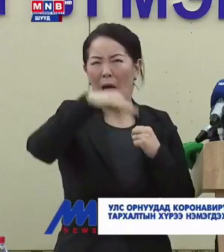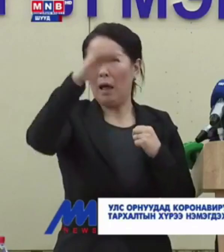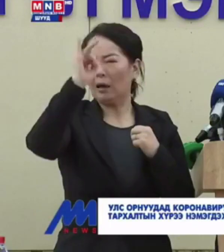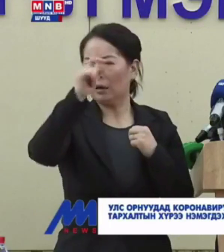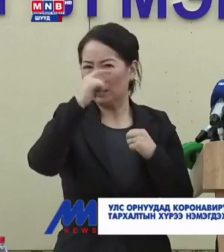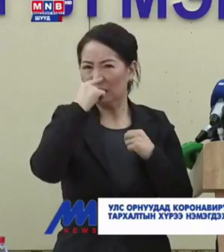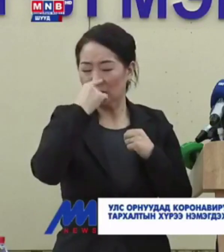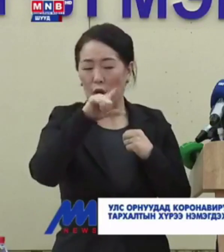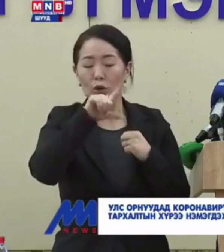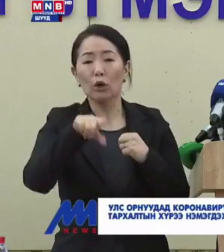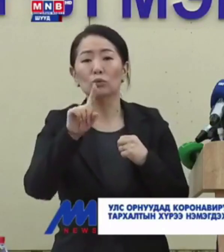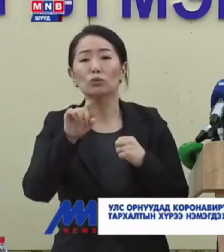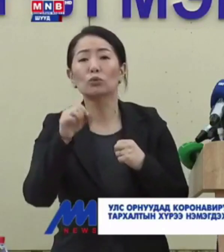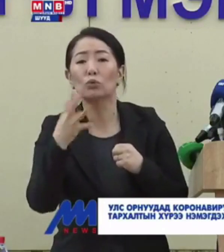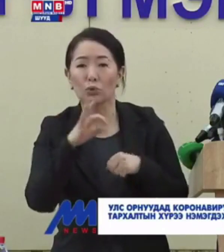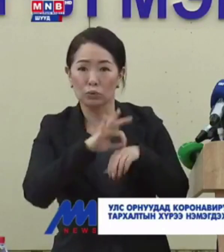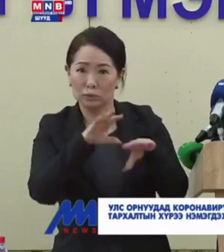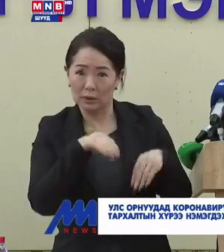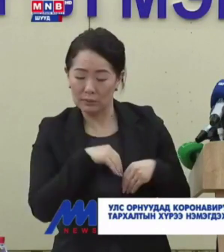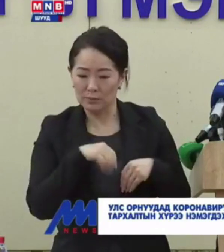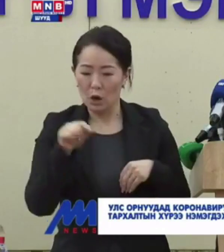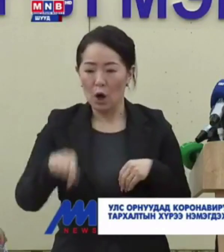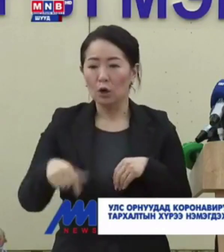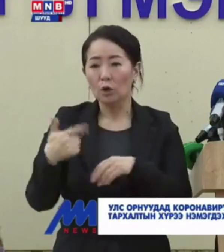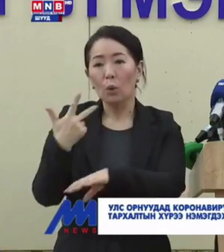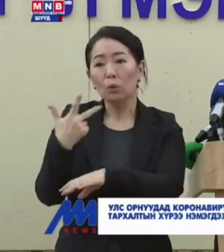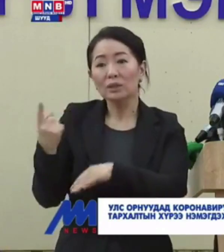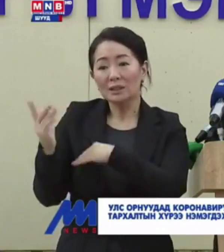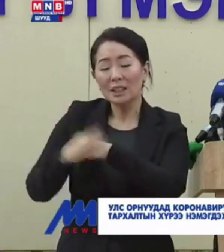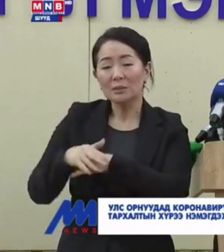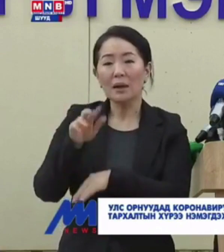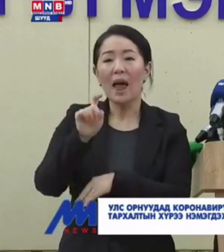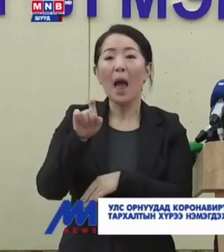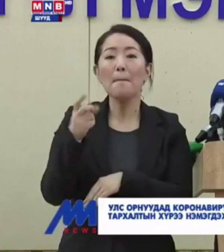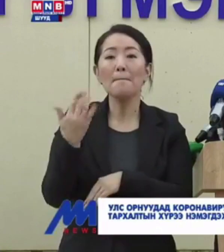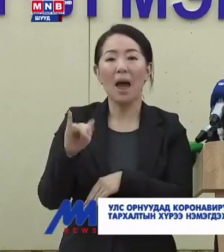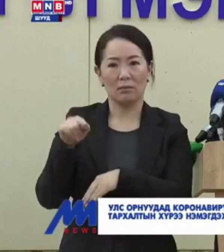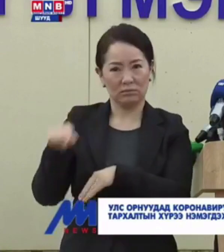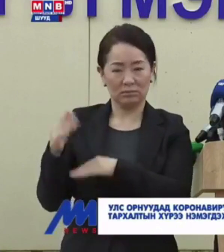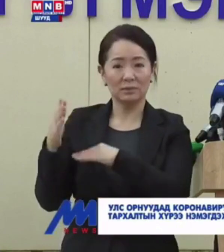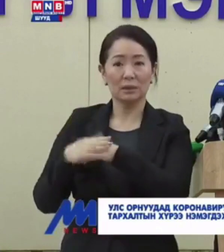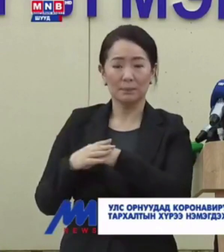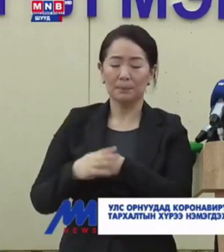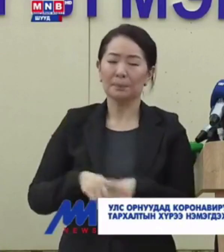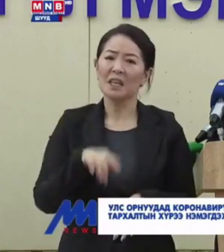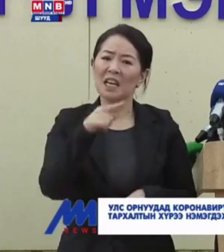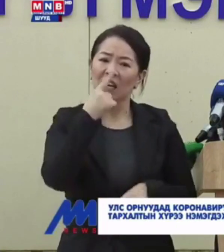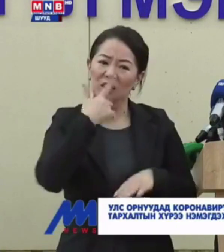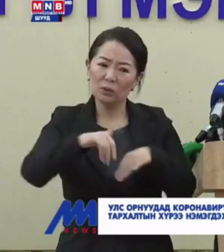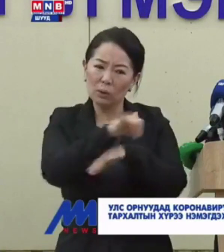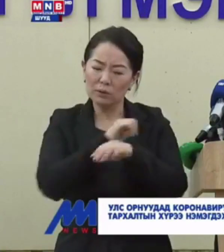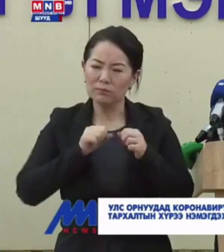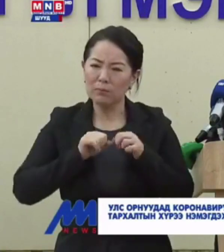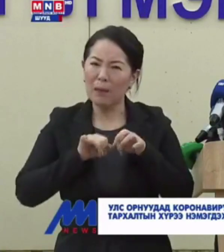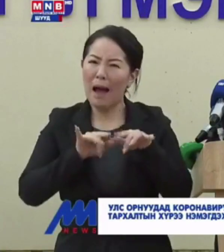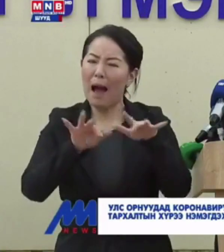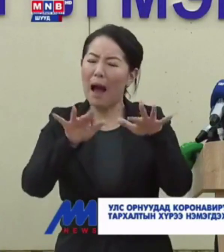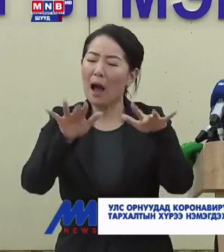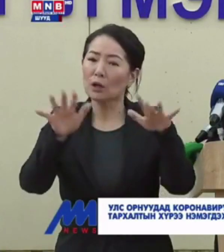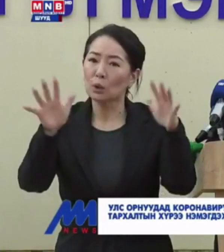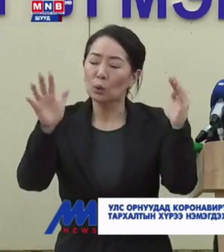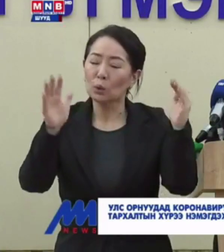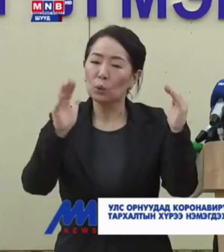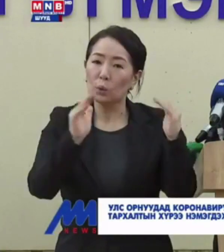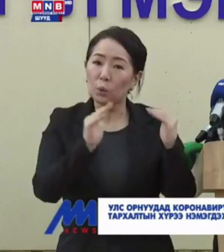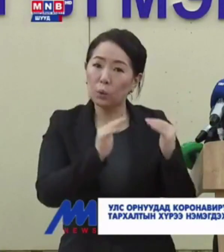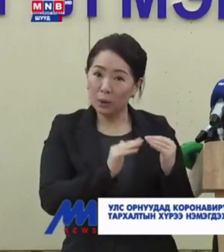байна. 31 нь нас орол зөвхөн Хүбэй мужид гарсан. Хятад улсад дэгдэлт хязгаарлагдаж байгаа нийт сэжигтэй тохиолдлын